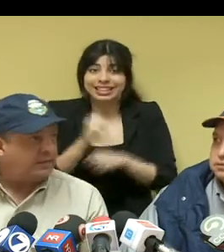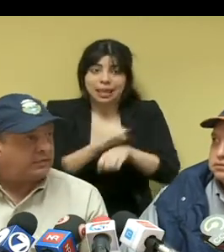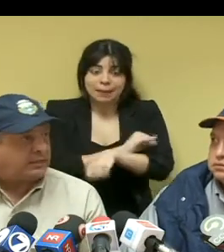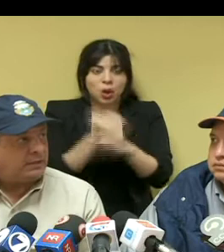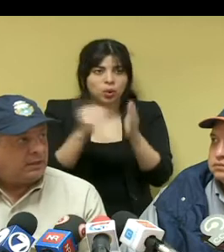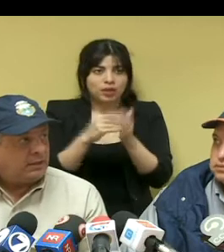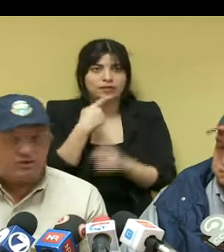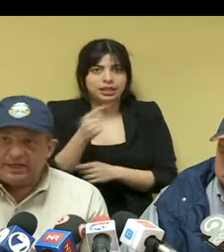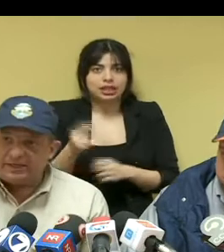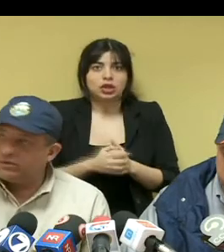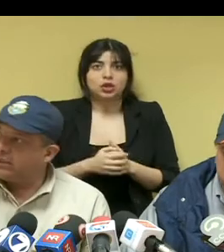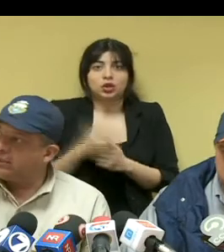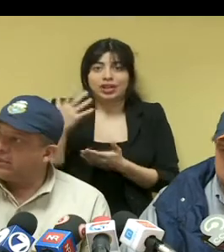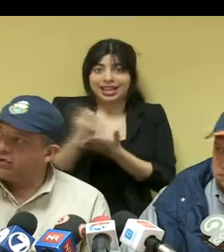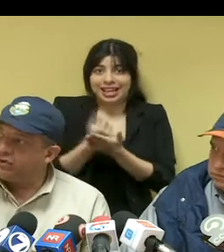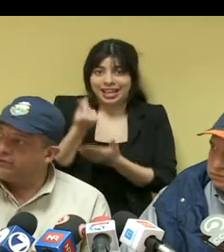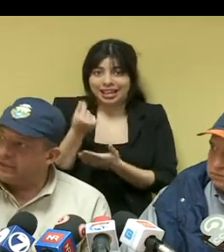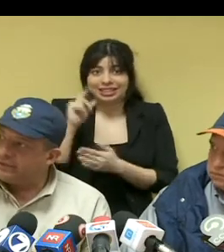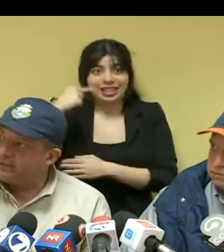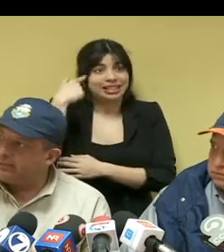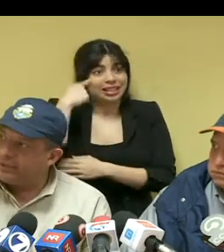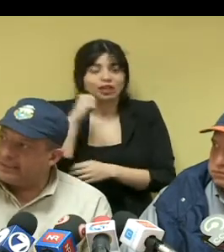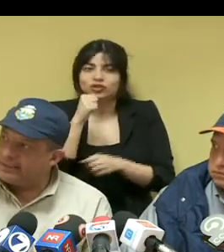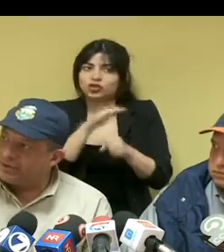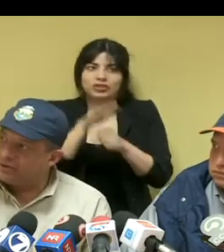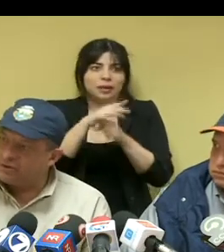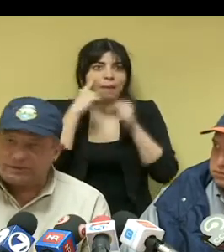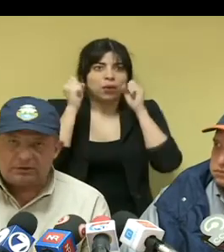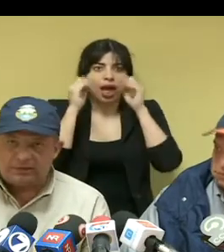vuelvo a decir ahora, los ingresos del Estado no son suficientes para poder